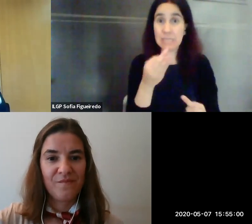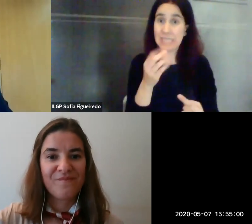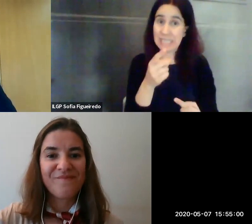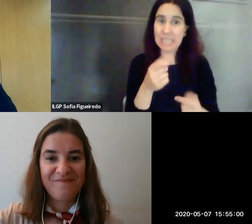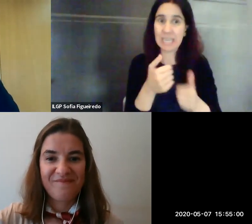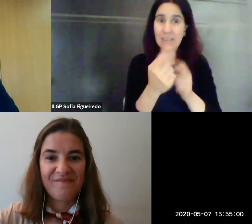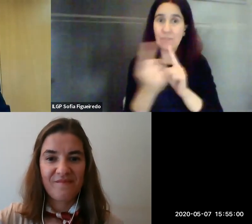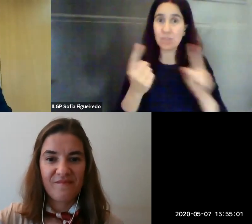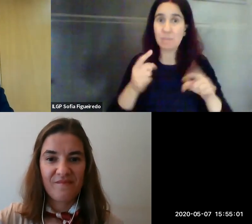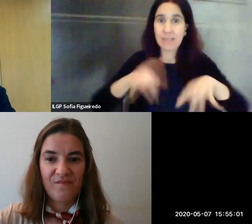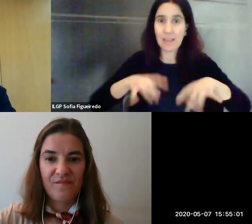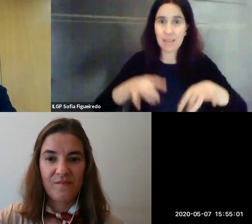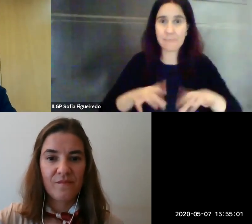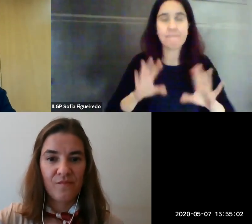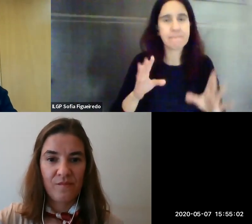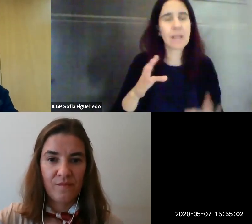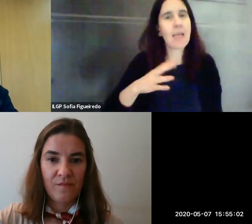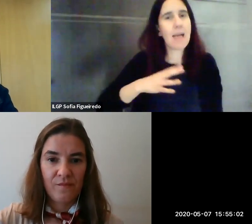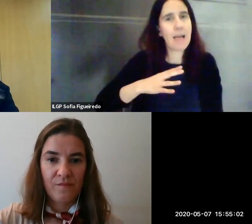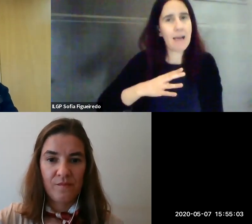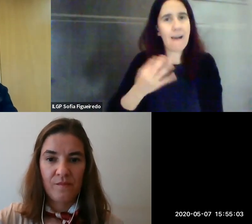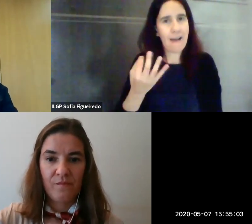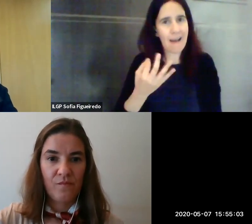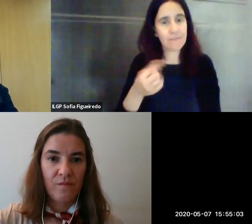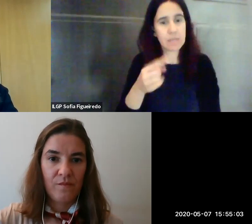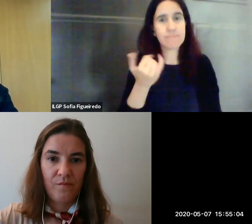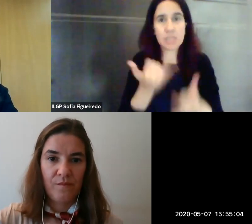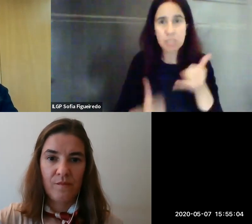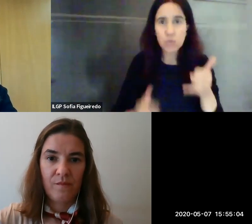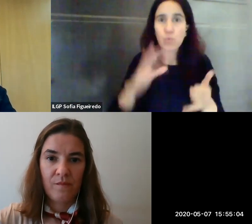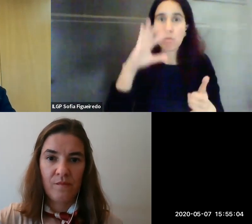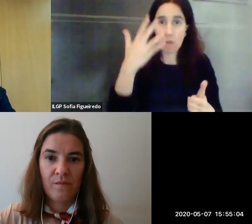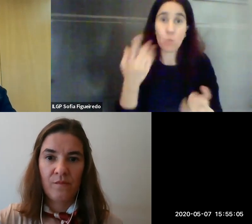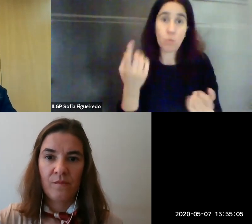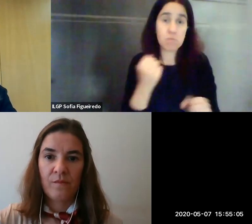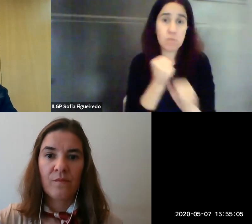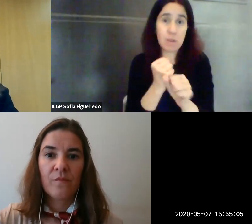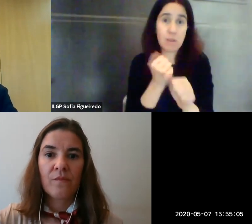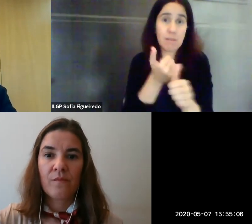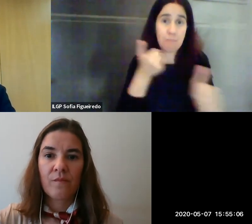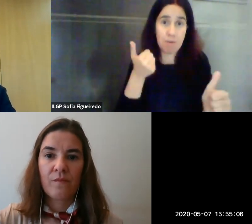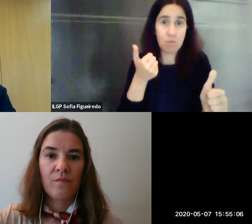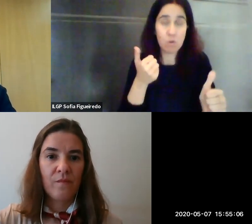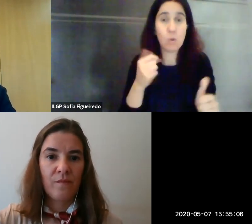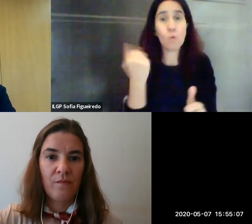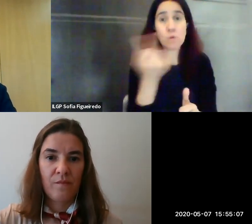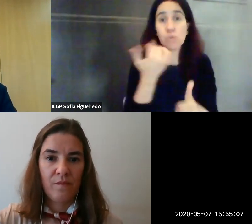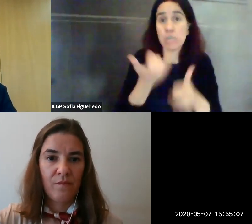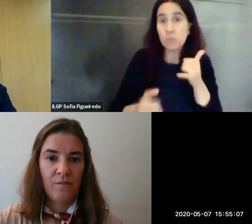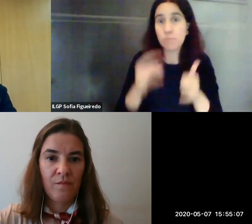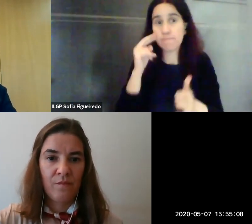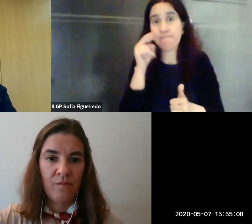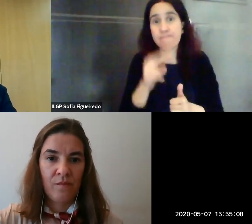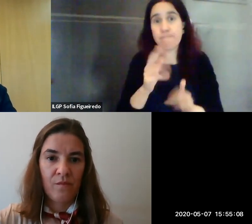afastamento, não é? Ou seja, reconhecendo que isso é um risco que se corre em teletrabalho e é um risco que todos nós devemos estar atentos, obviamente